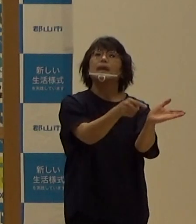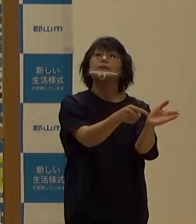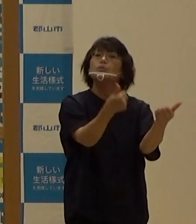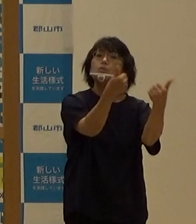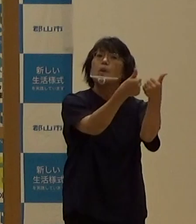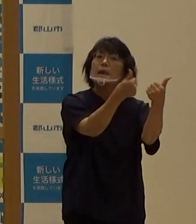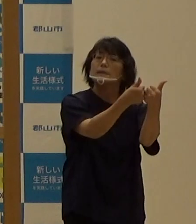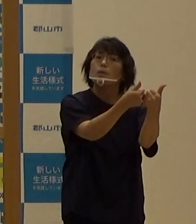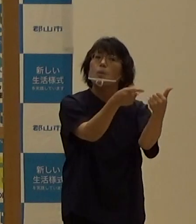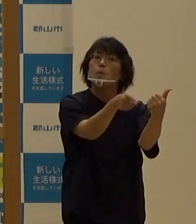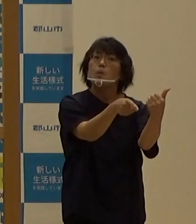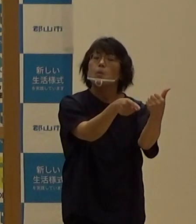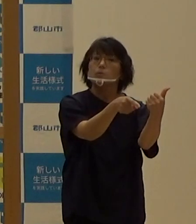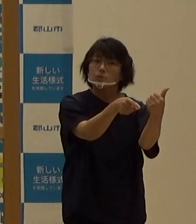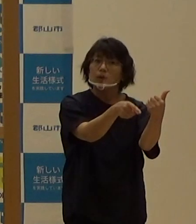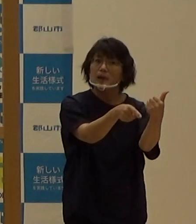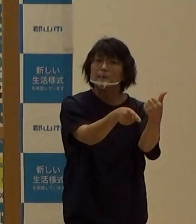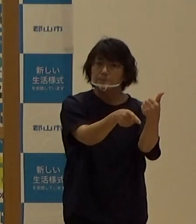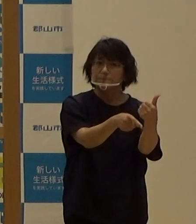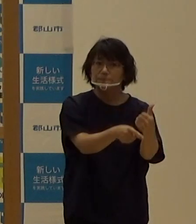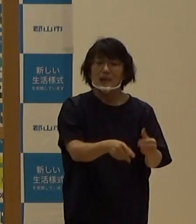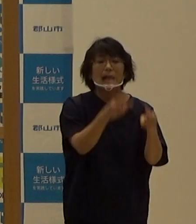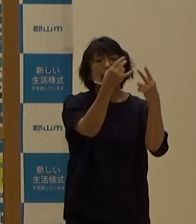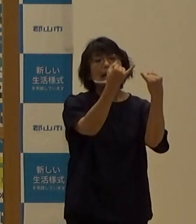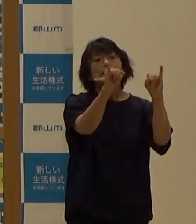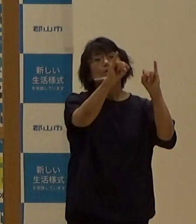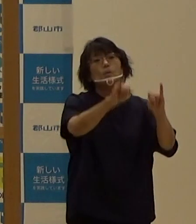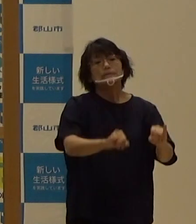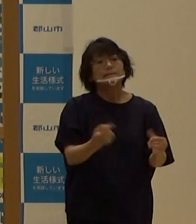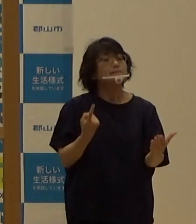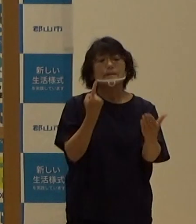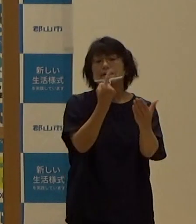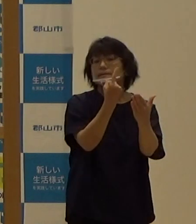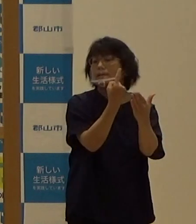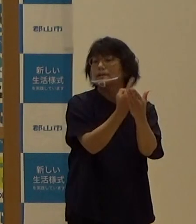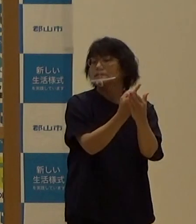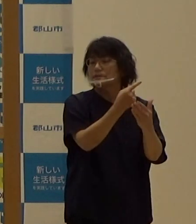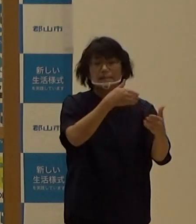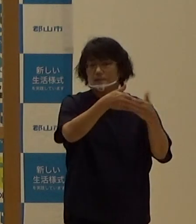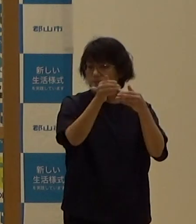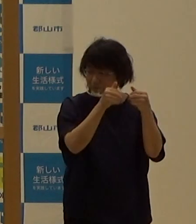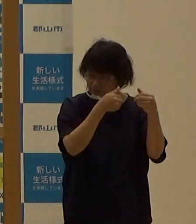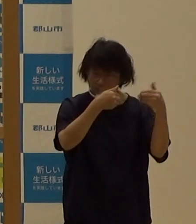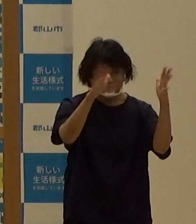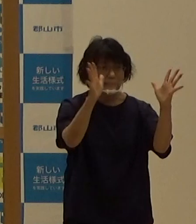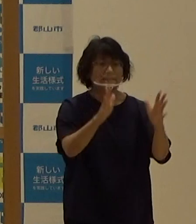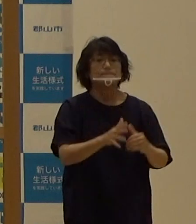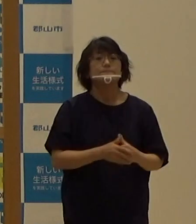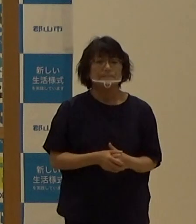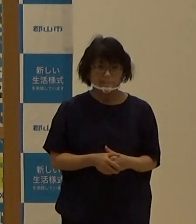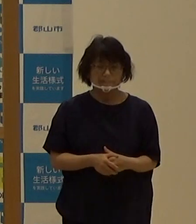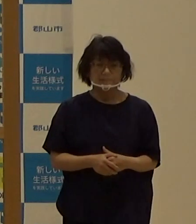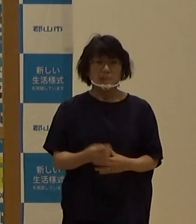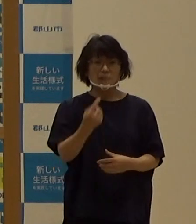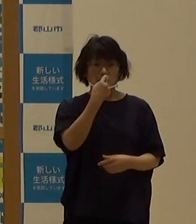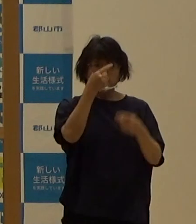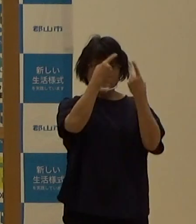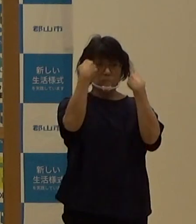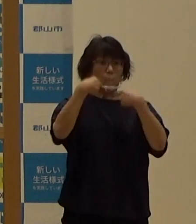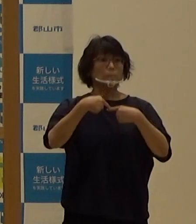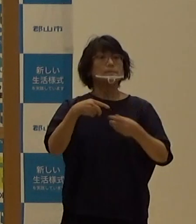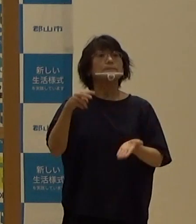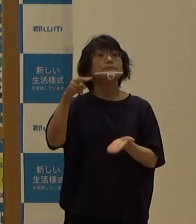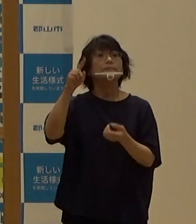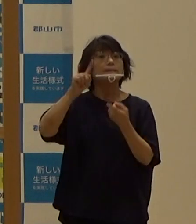等、あるいは行事に参加した事実はございません。それから私個人としても、